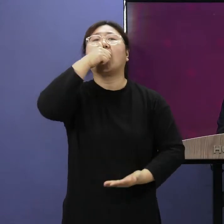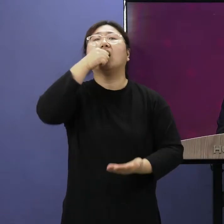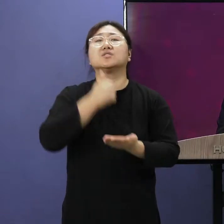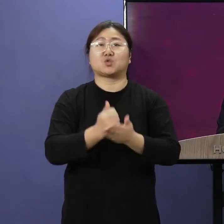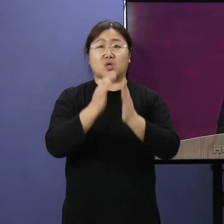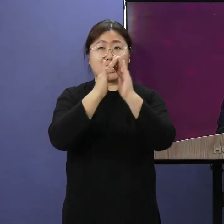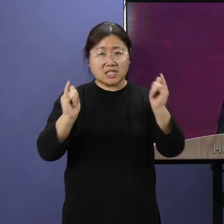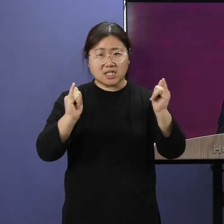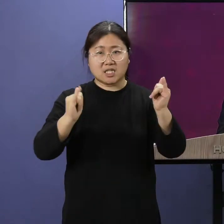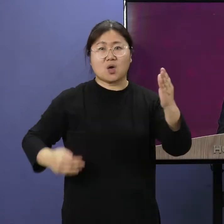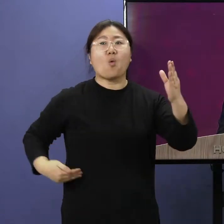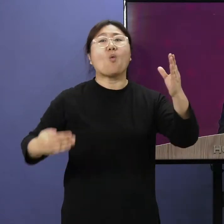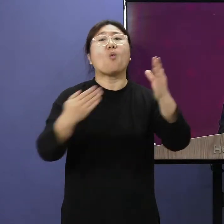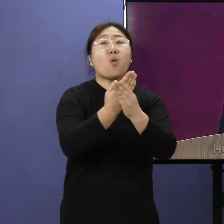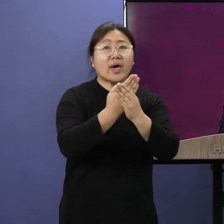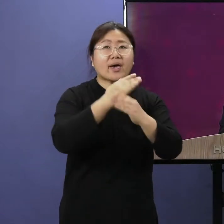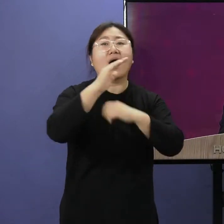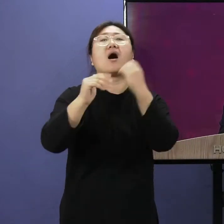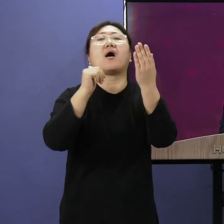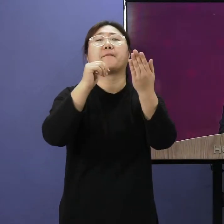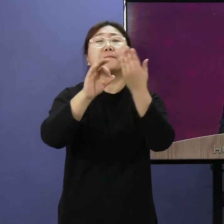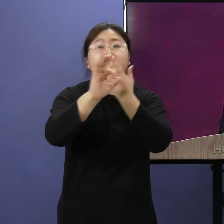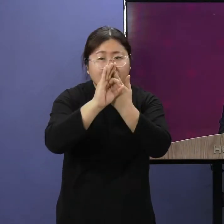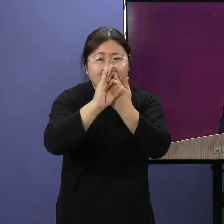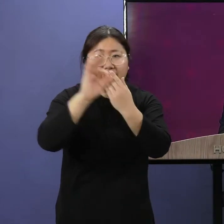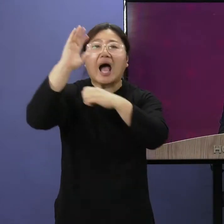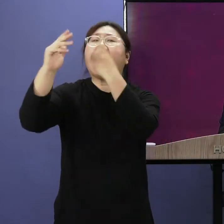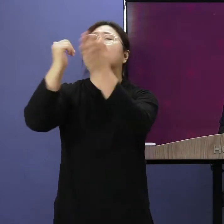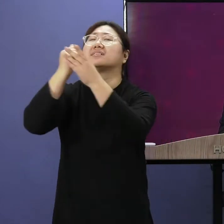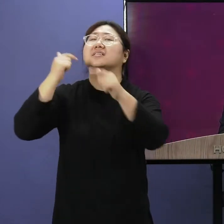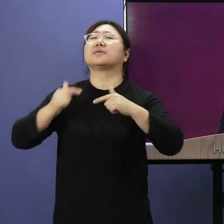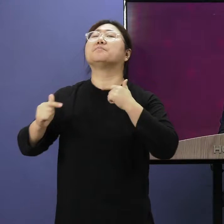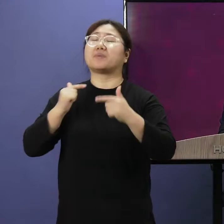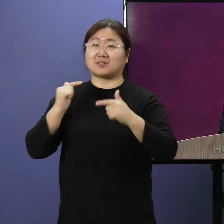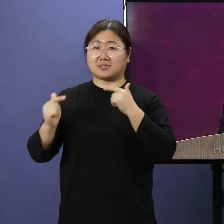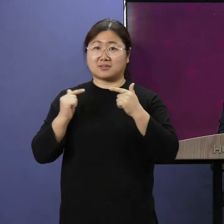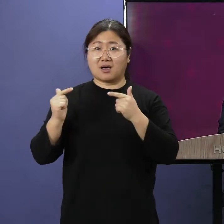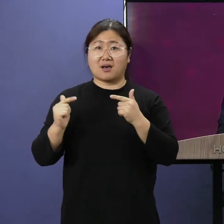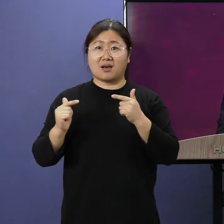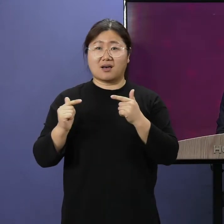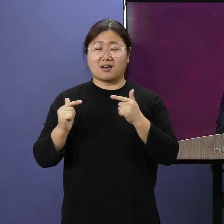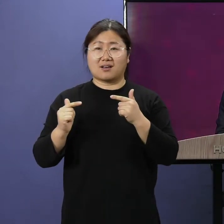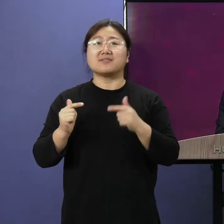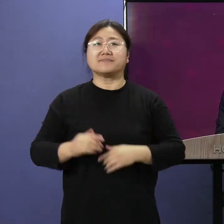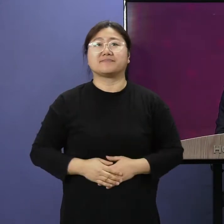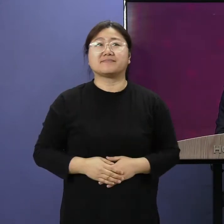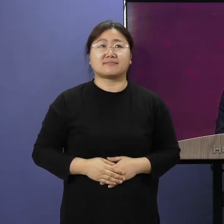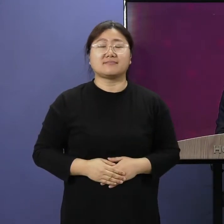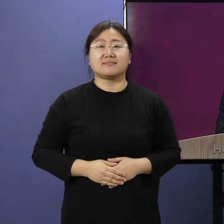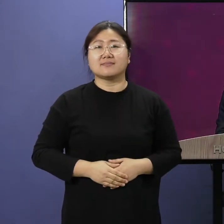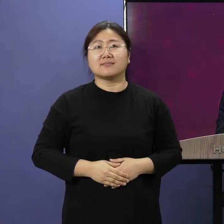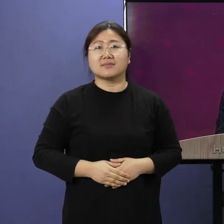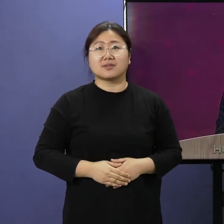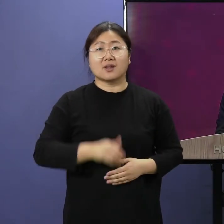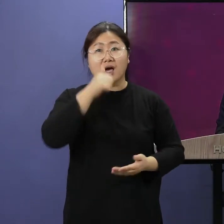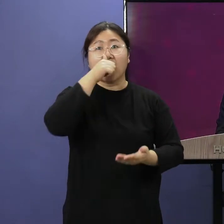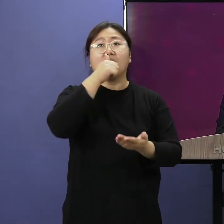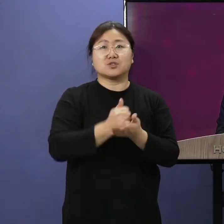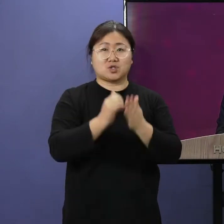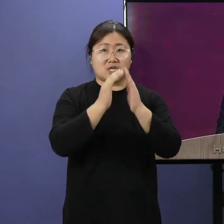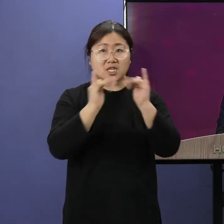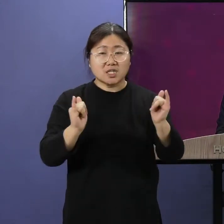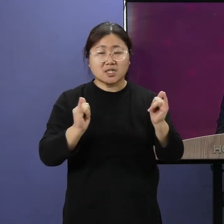먹는 것은 하나님께서 기뻐하시기 때문에, 그들이 돌아오면 하나님이 기뻐하시기 때문이야